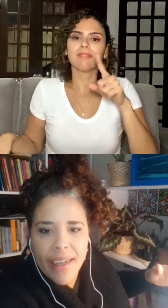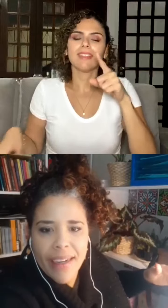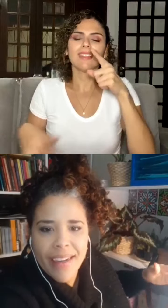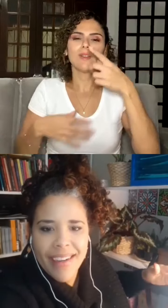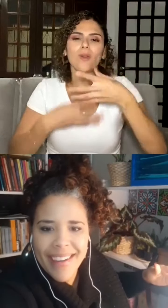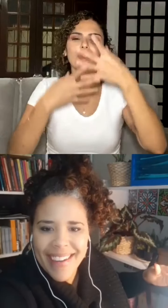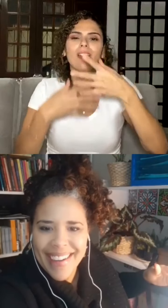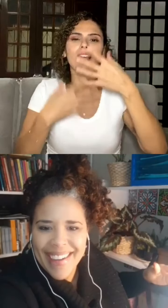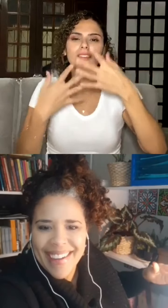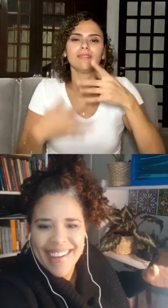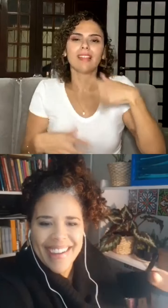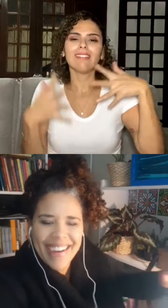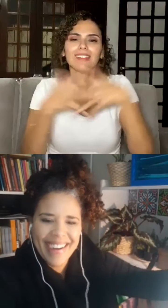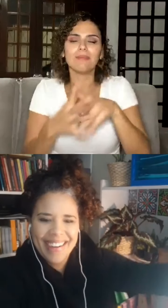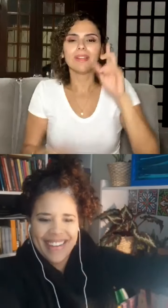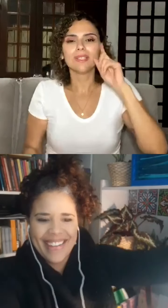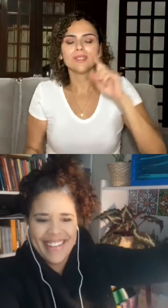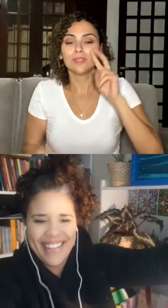atrapalha.